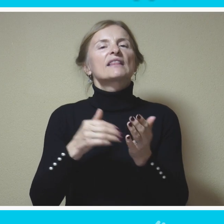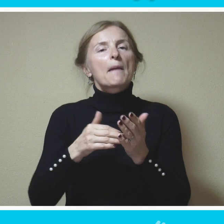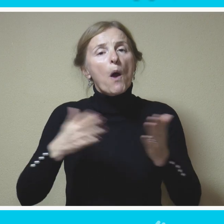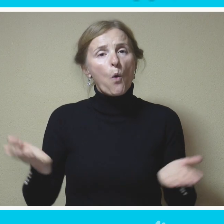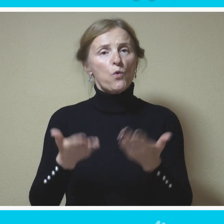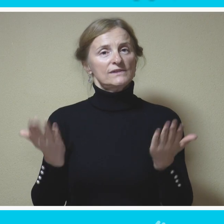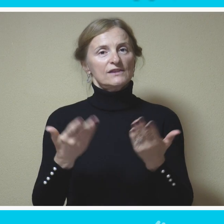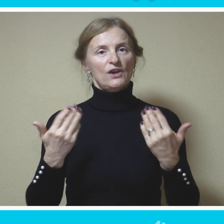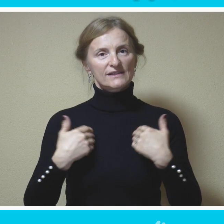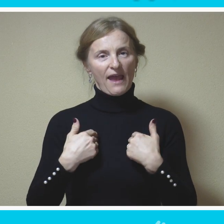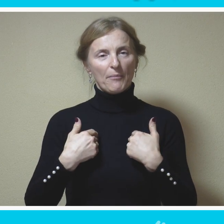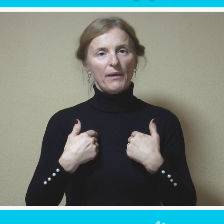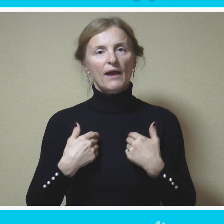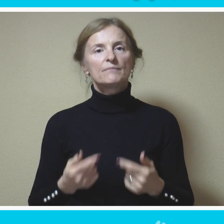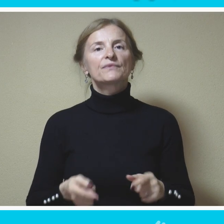da kažem, uzdizanje sebe,